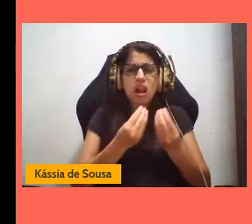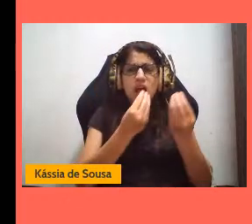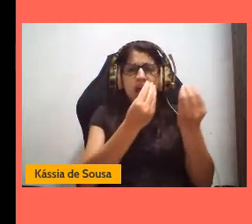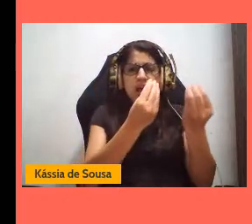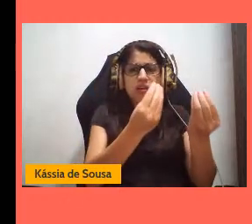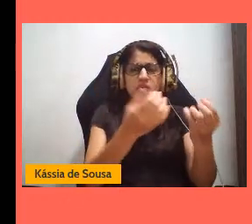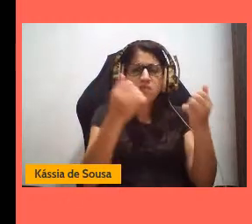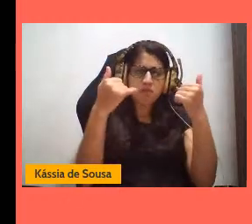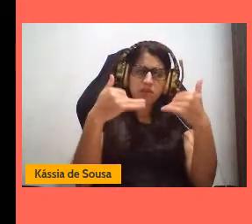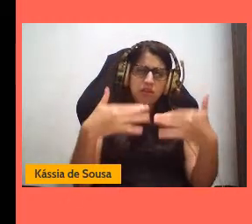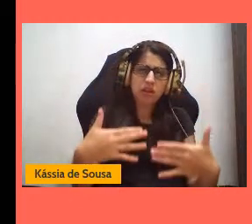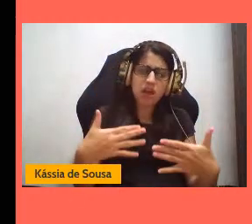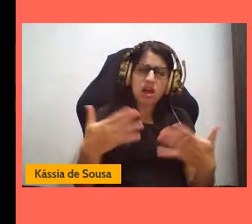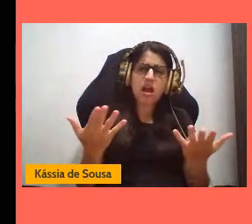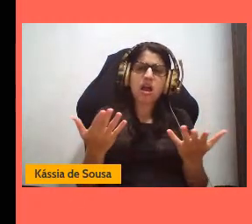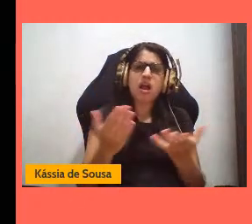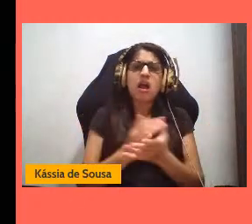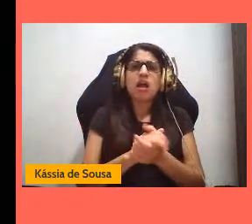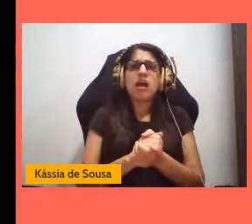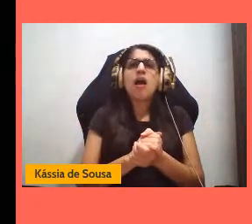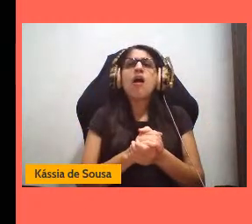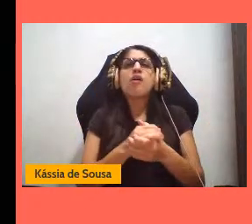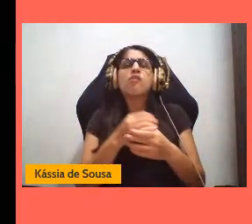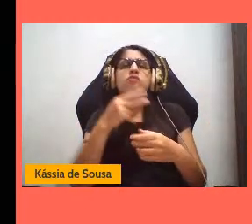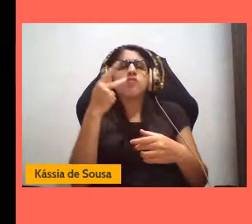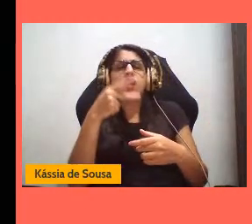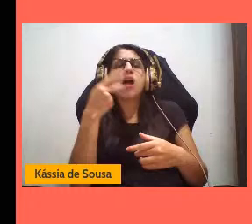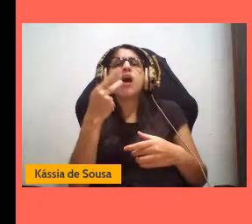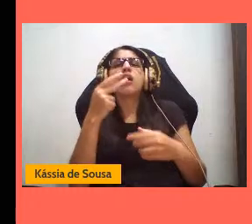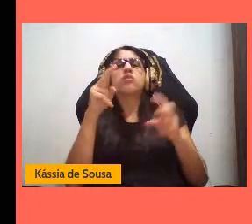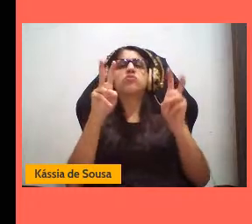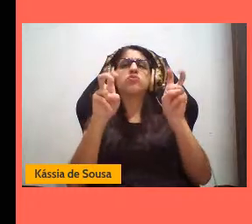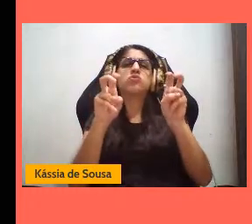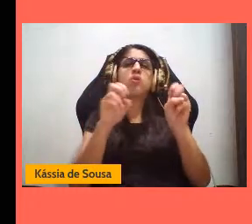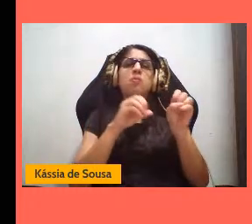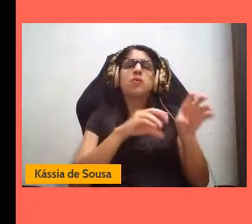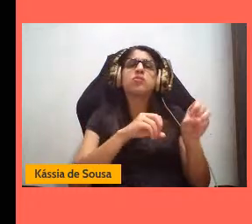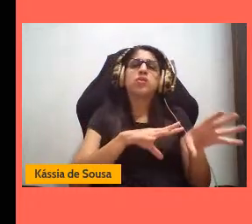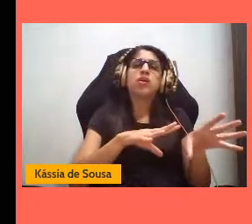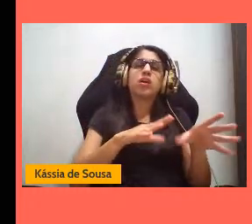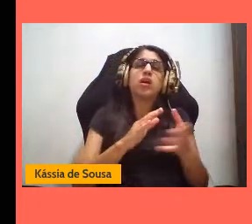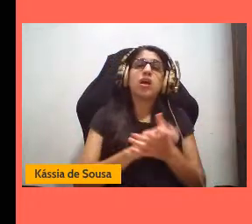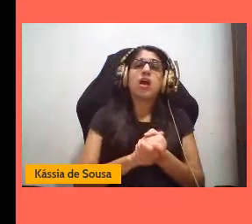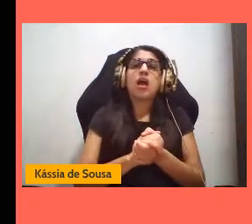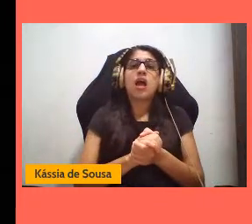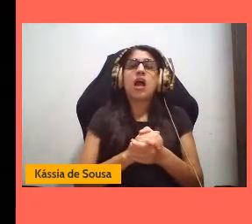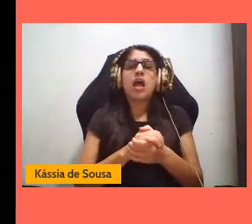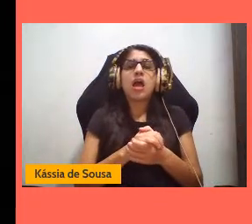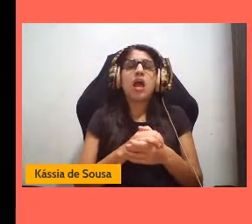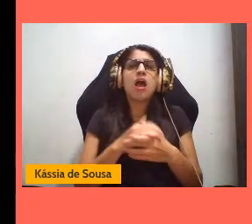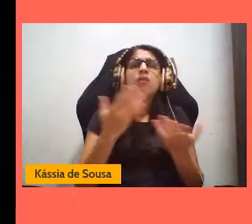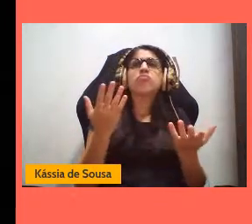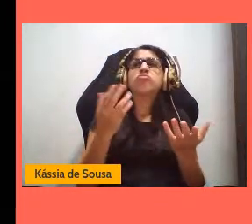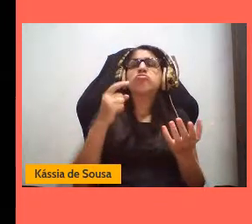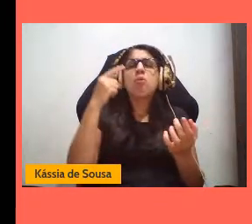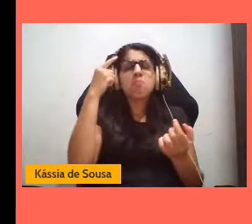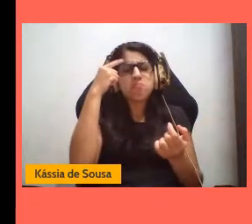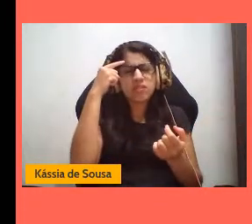que eu gosto muito, que é para falar sobre a educação dos ribeirinhos e tudo mais. Então, comecei a pensar isso